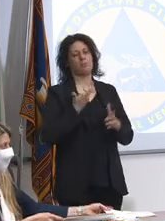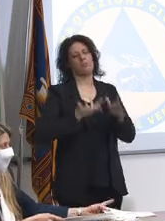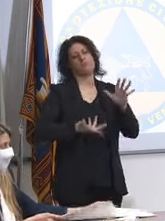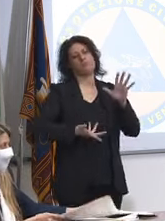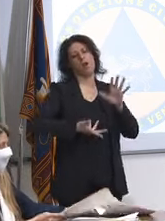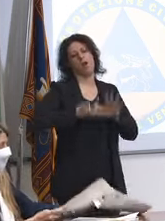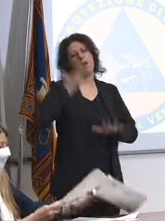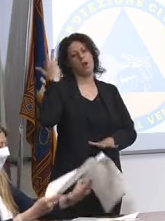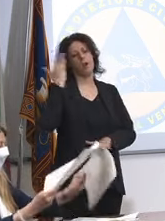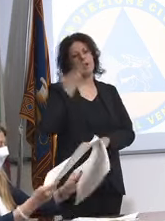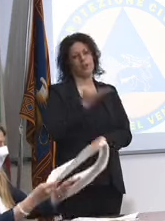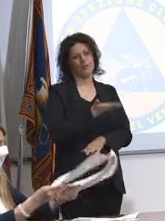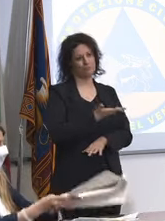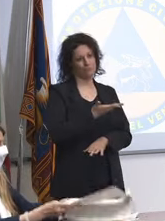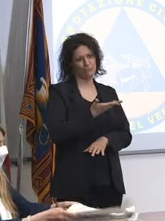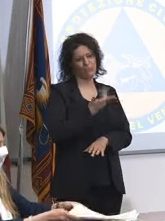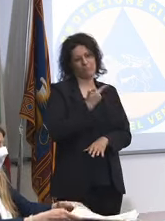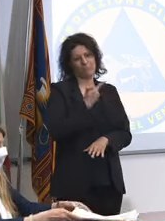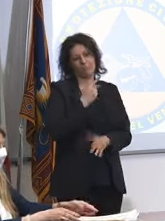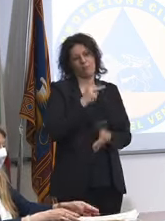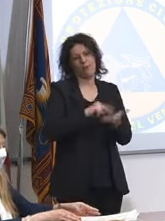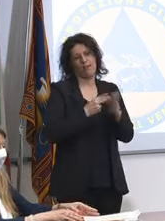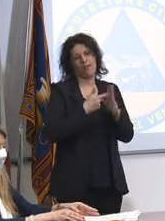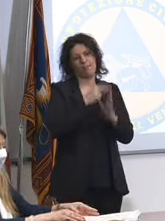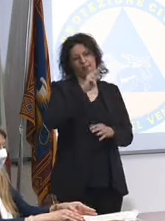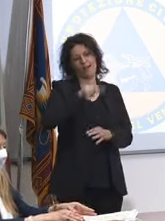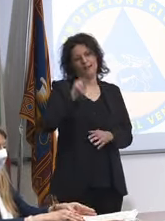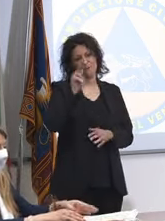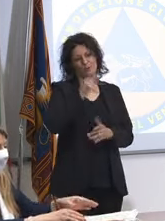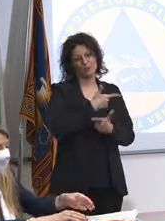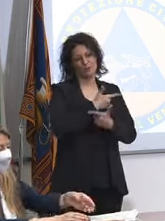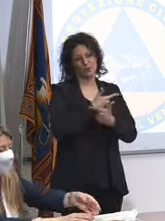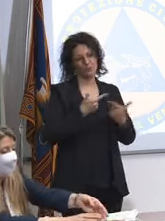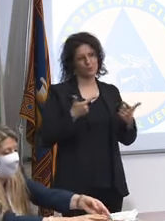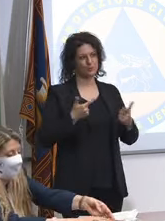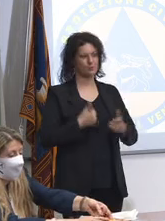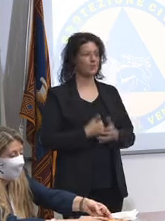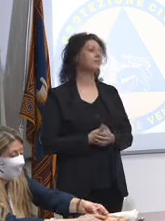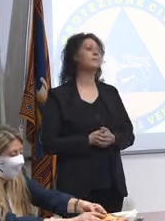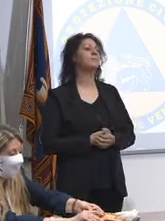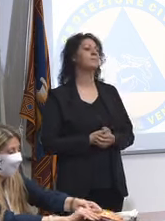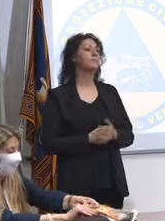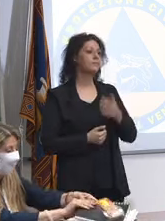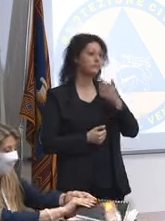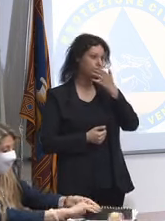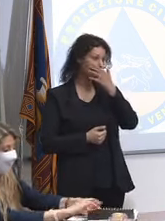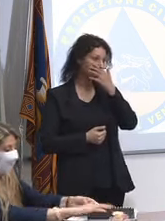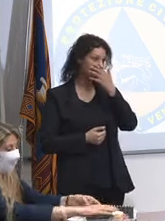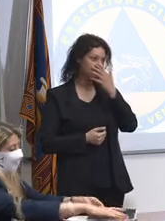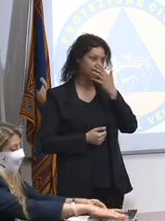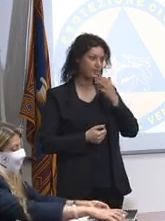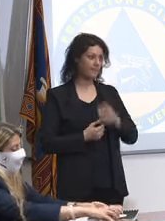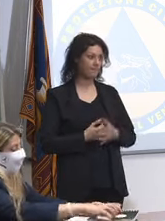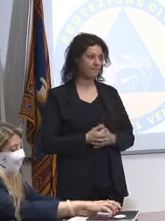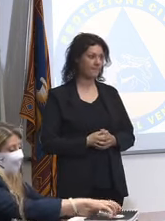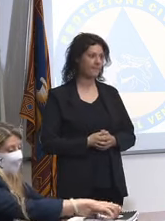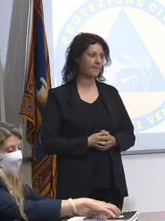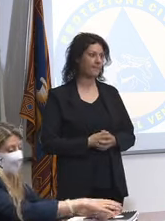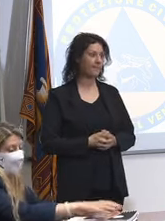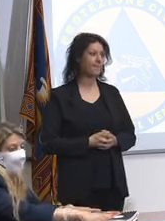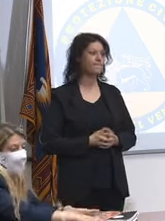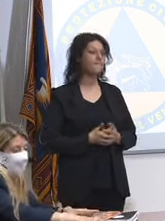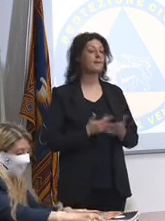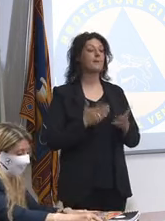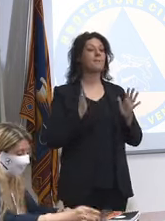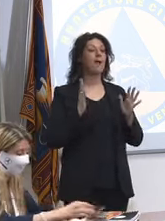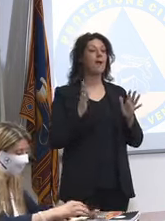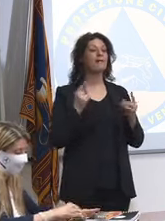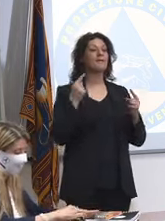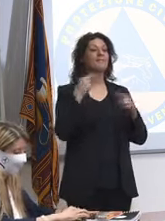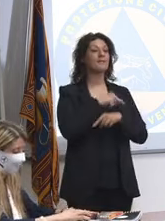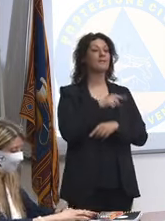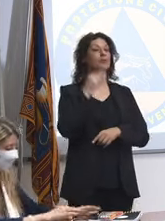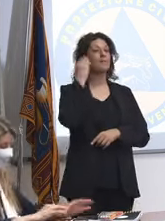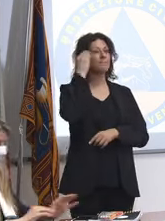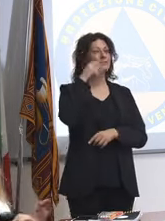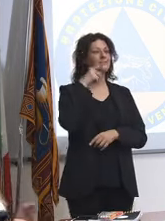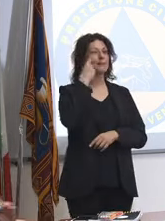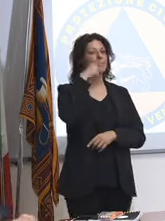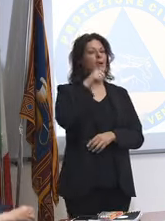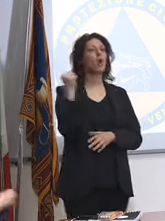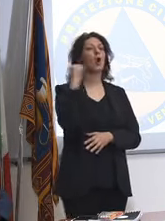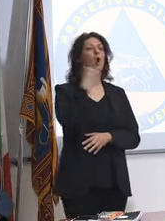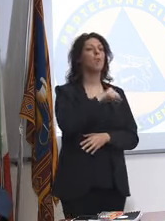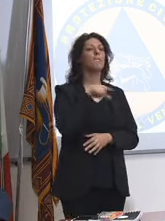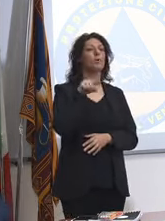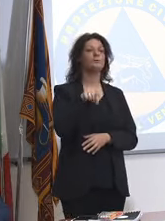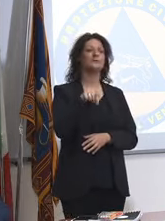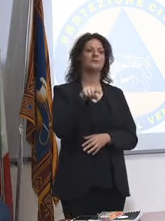però direi che le osservazioni che arrivano dai partiti di opposizione sono altrettanto